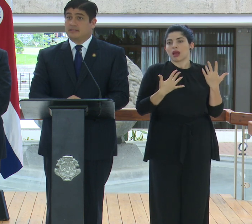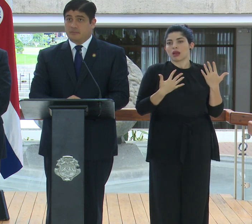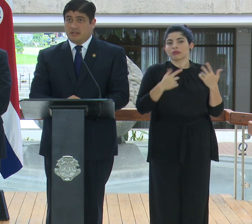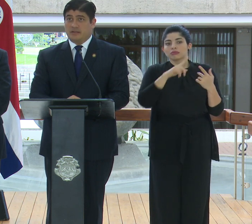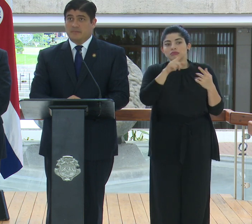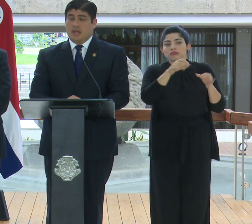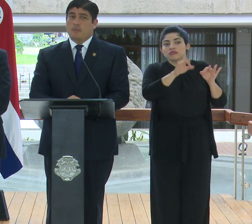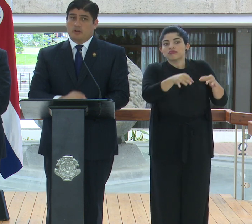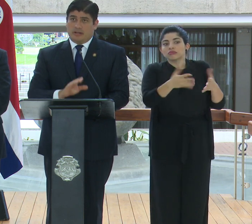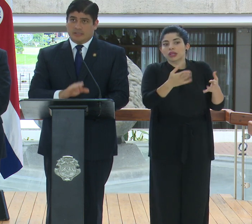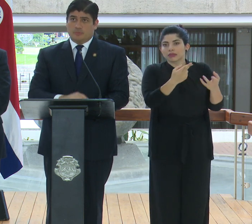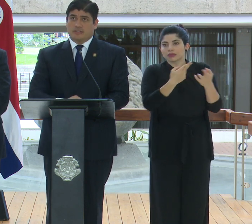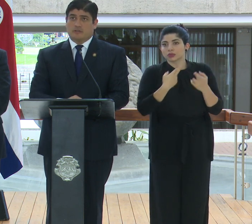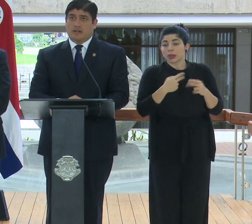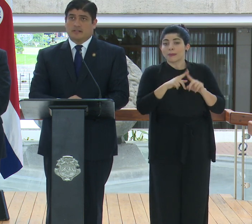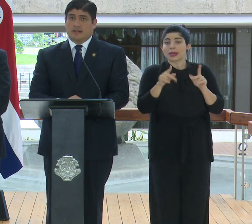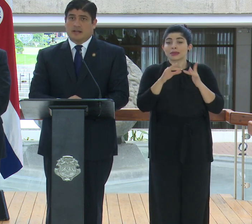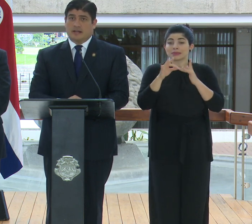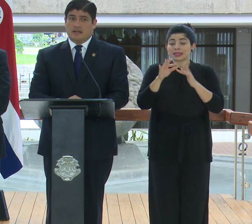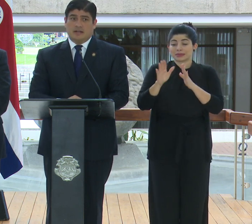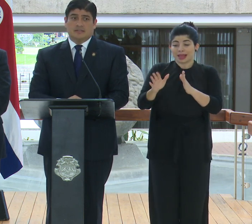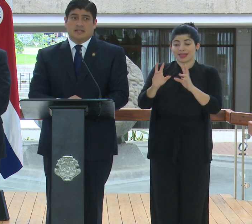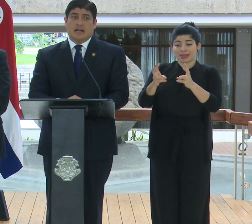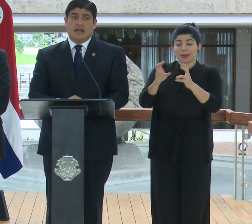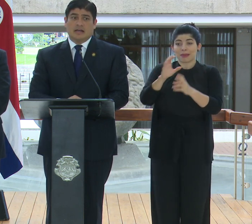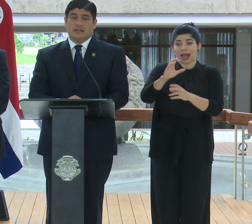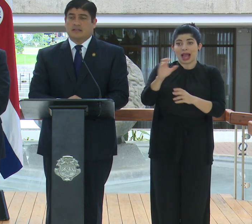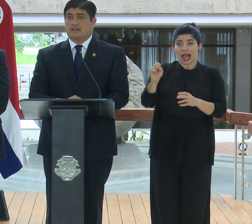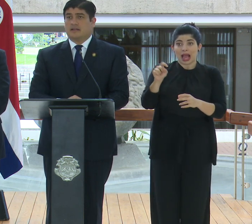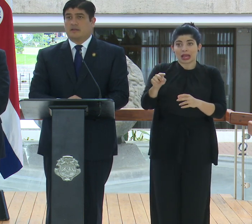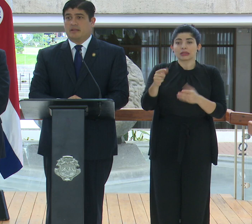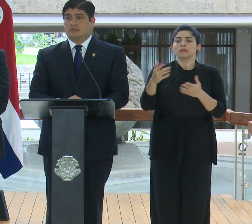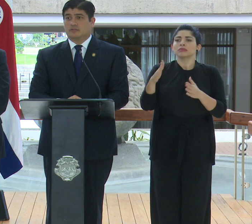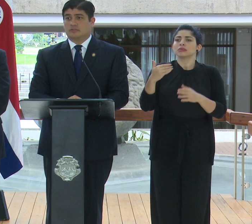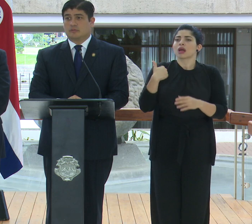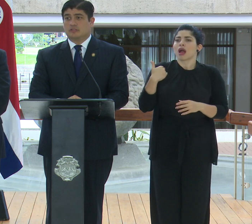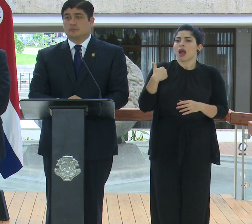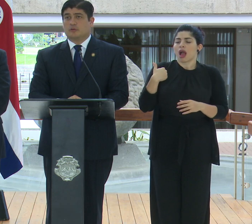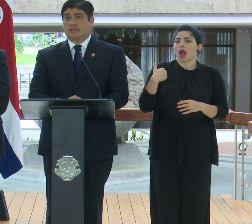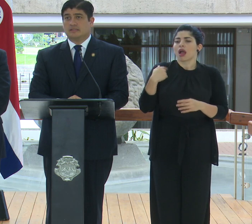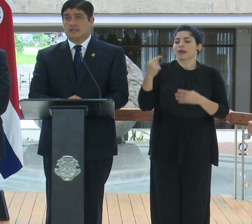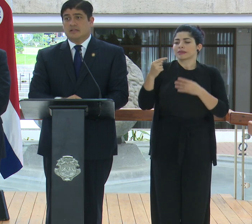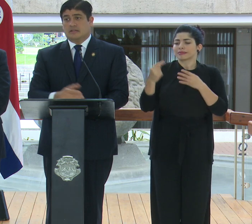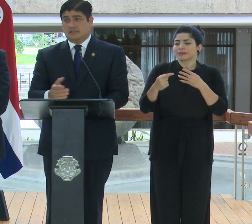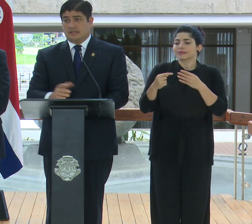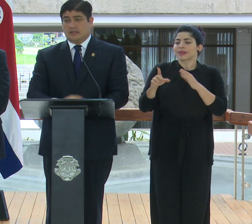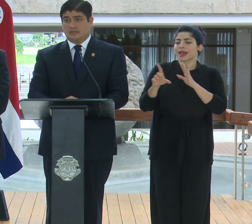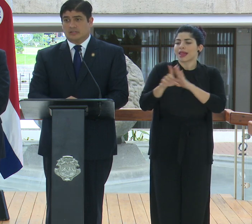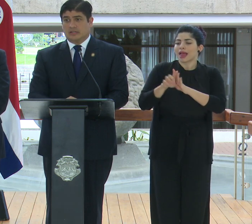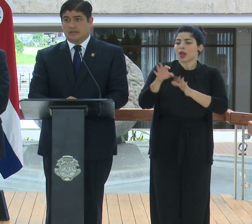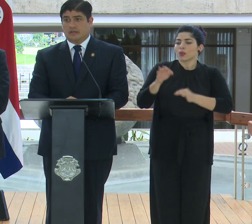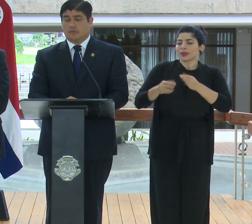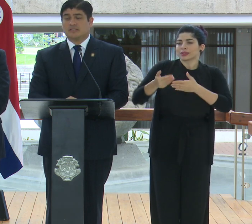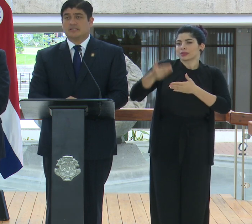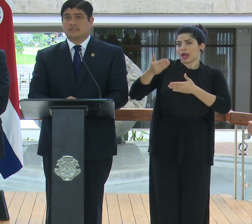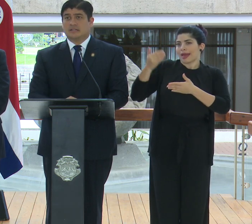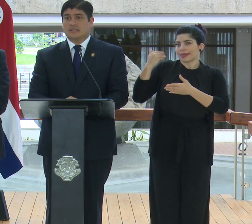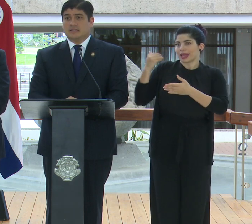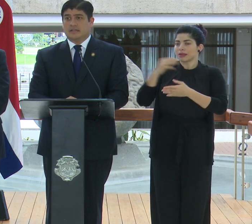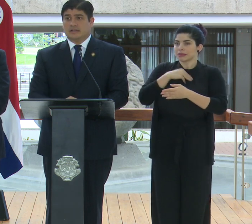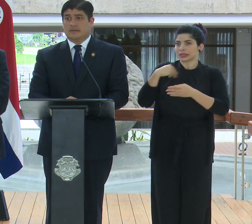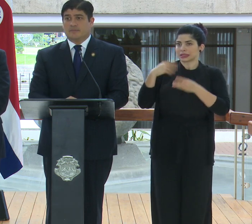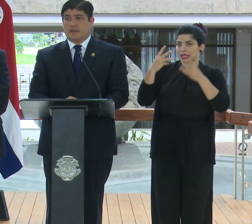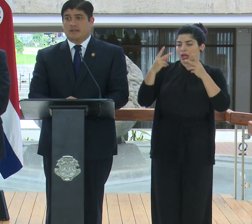se determine. Pero en el caso particular de la caja, ya hay elementos de jurisprudencia señalados por